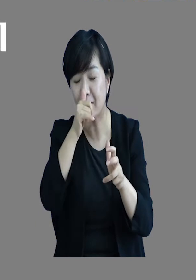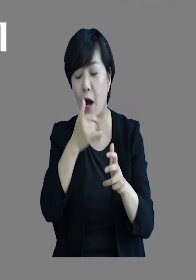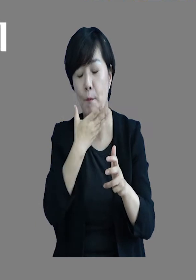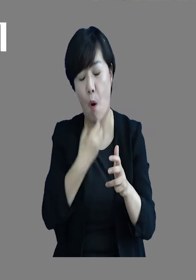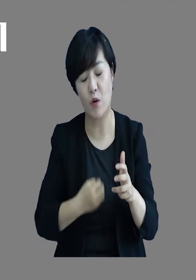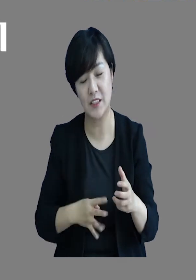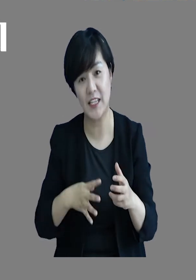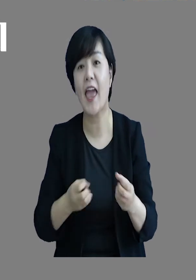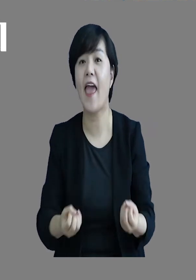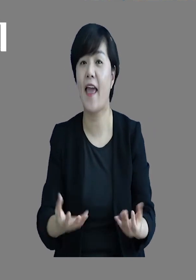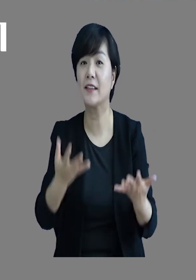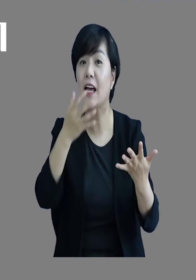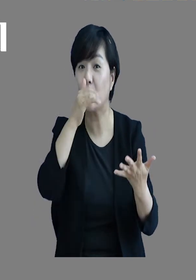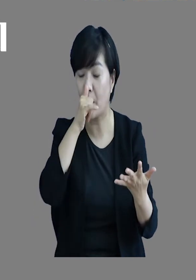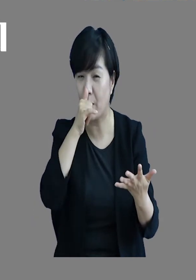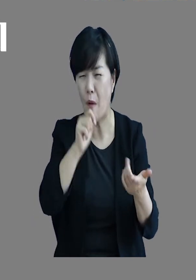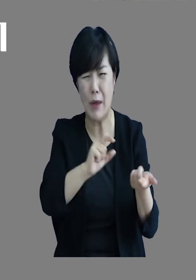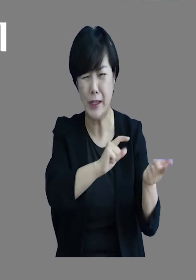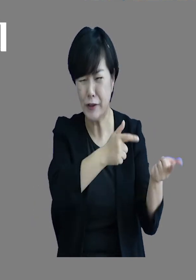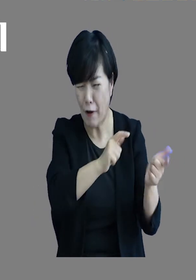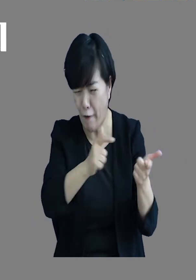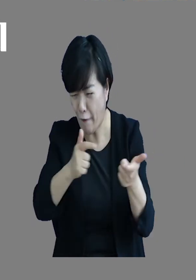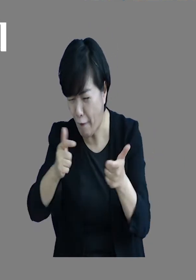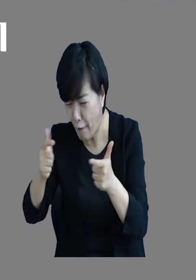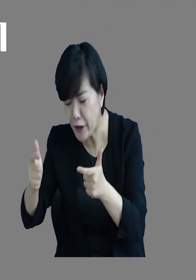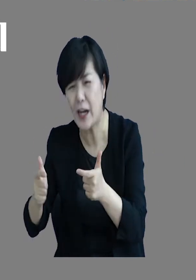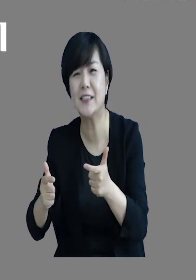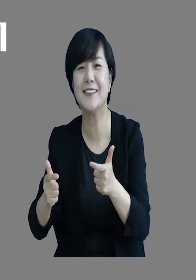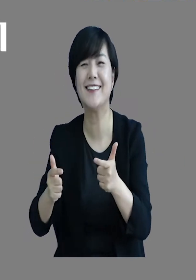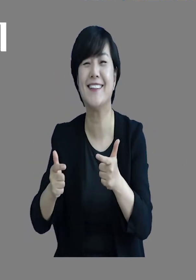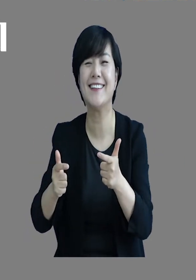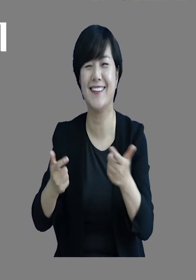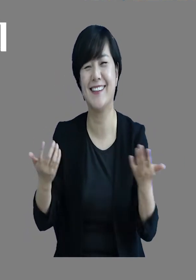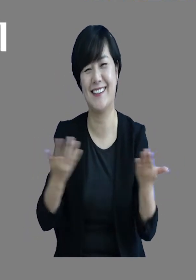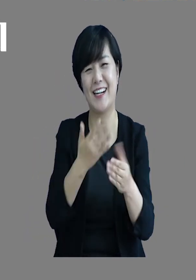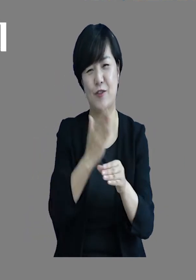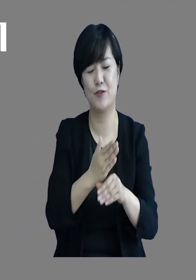복지 행사하고 다양한 방면으로 하고 있습니다.